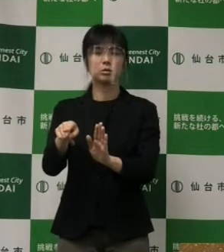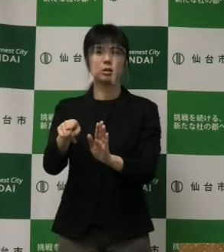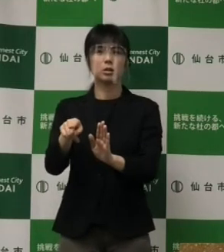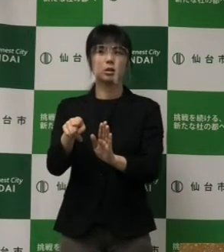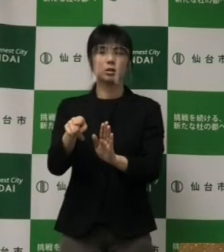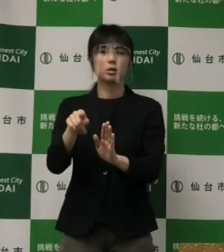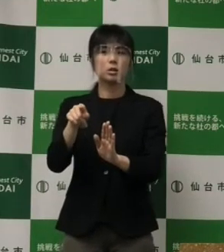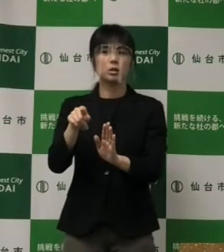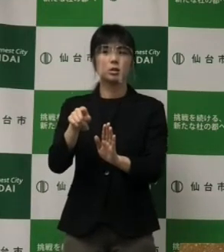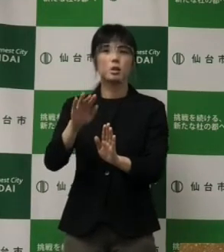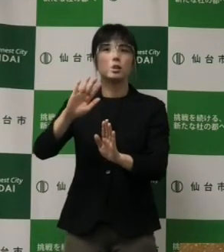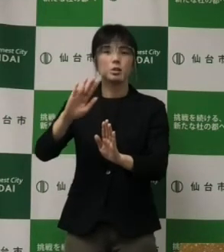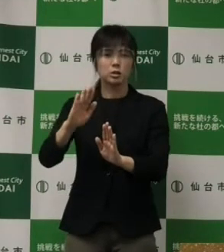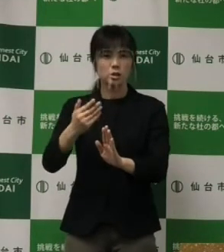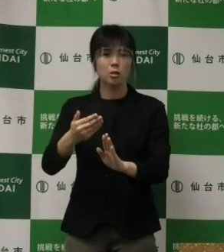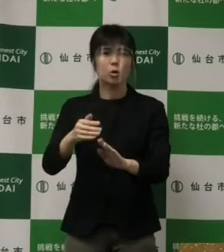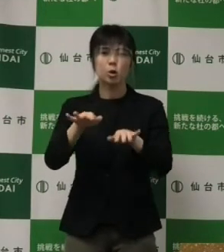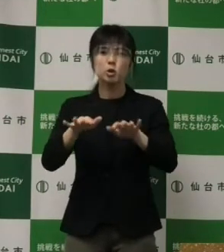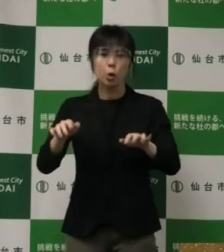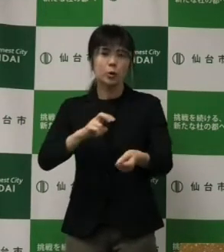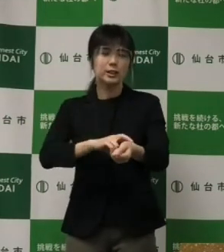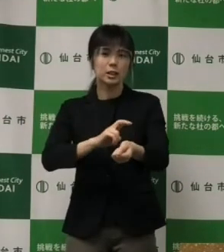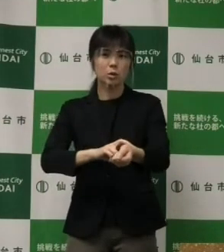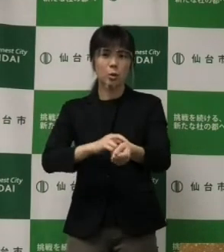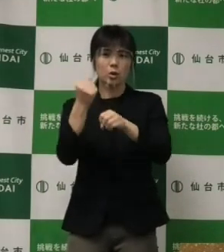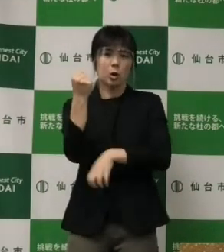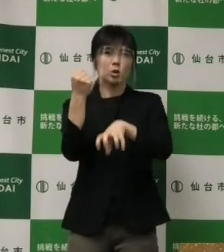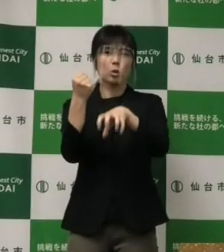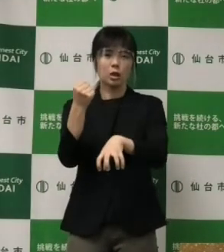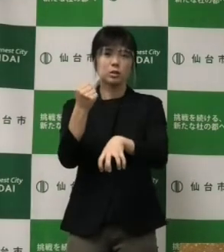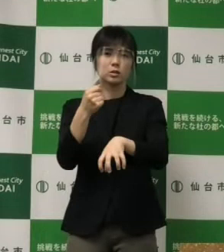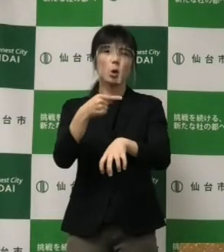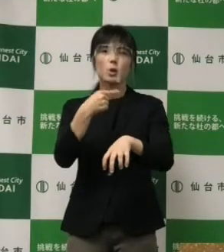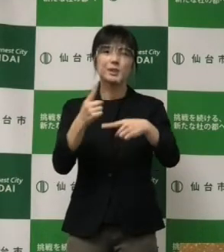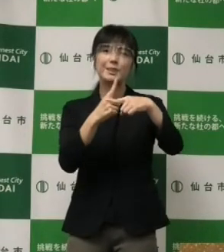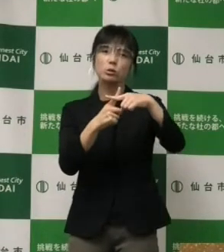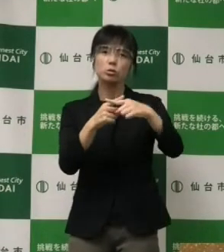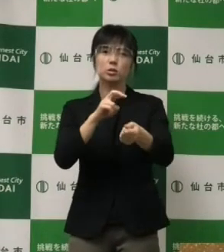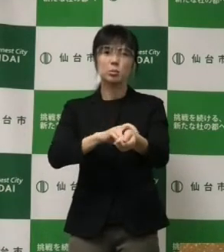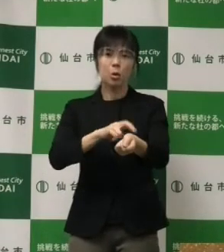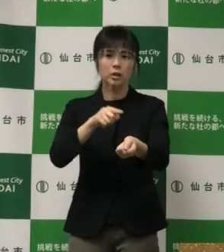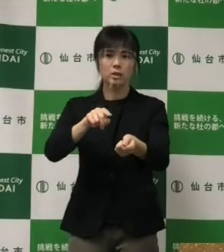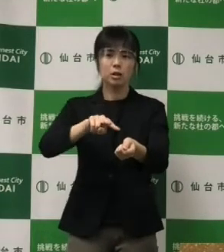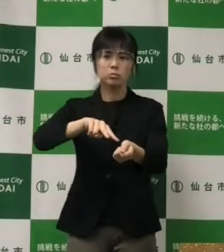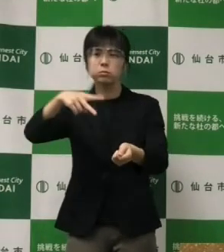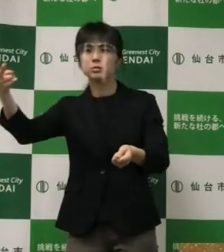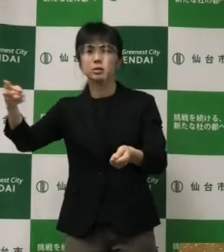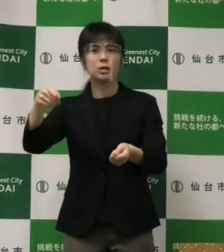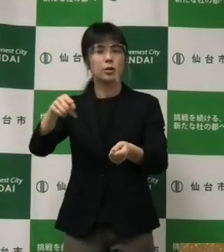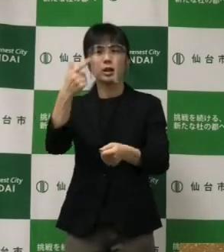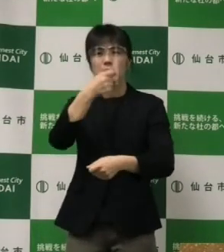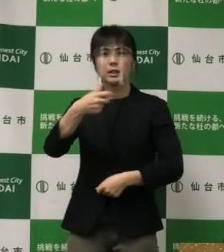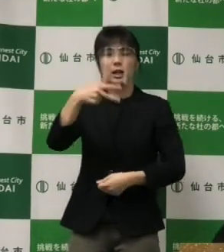小児医療の拠点のような場所が移る、もう仮に移るとしたら、その仙台市としても大きなインパクトがあると思いますが、どのようにお考えでしょうか。